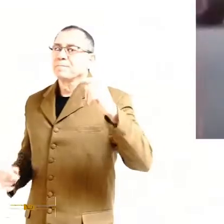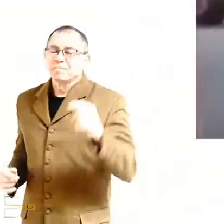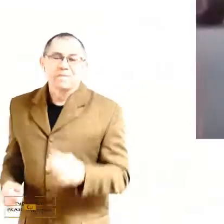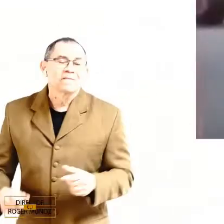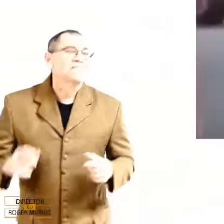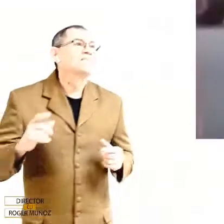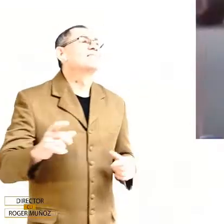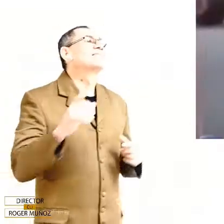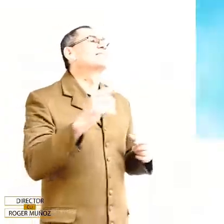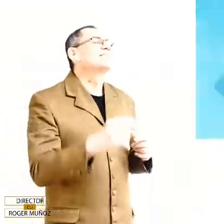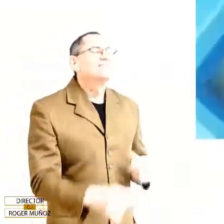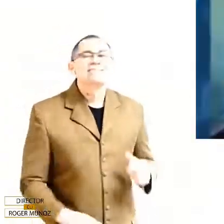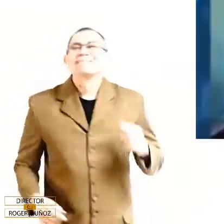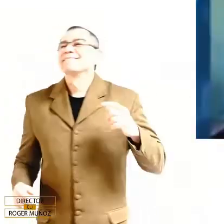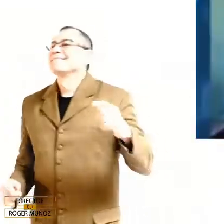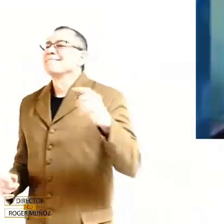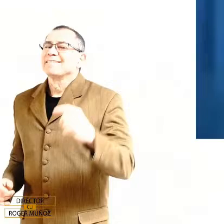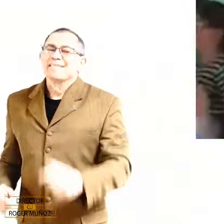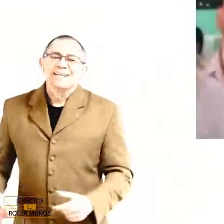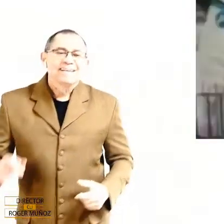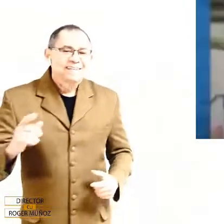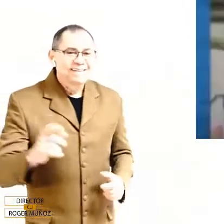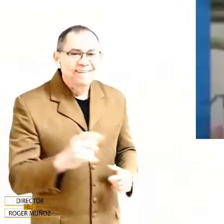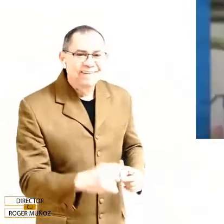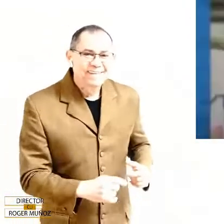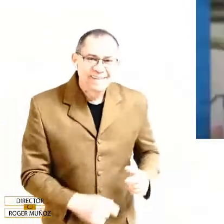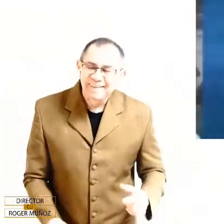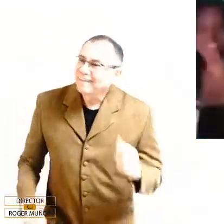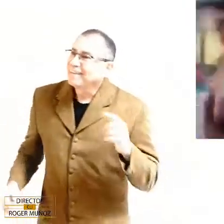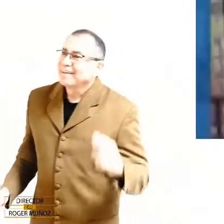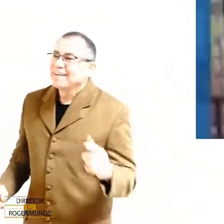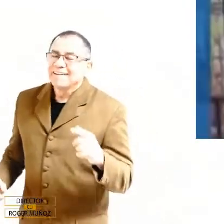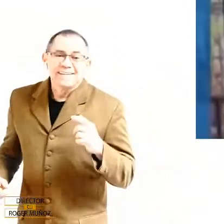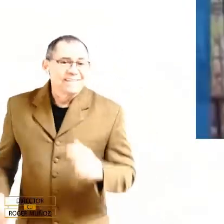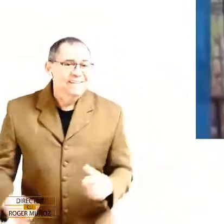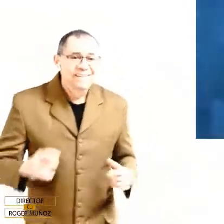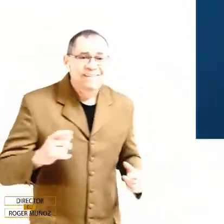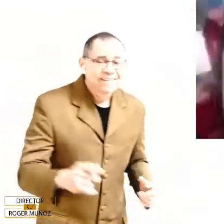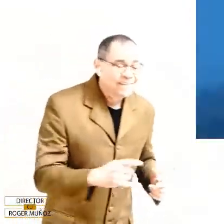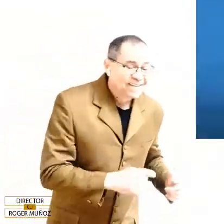Que las señales te seguirán.